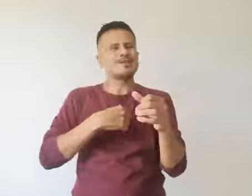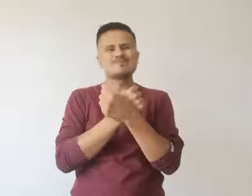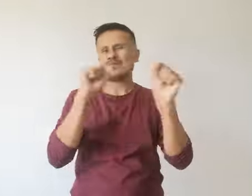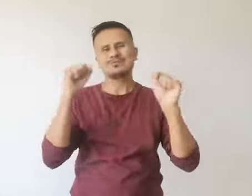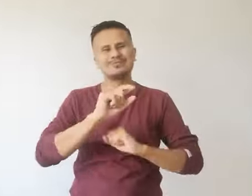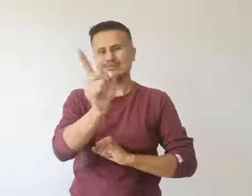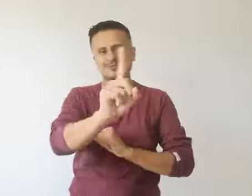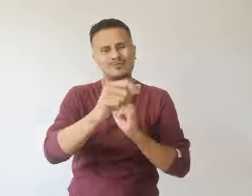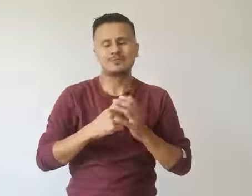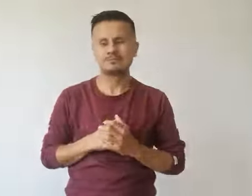¿Es increíble como...